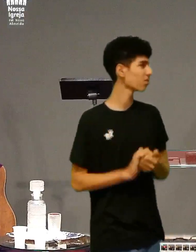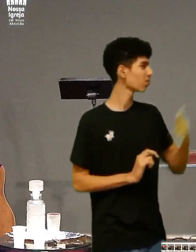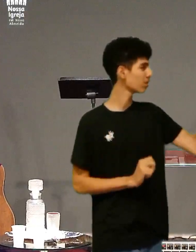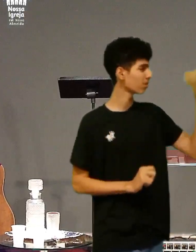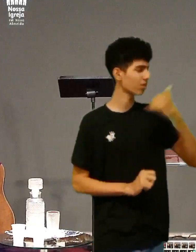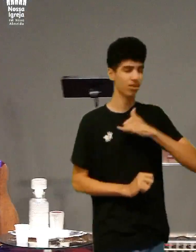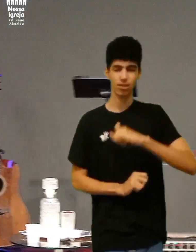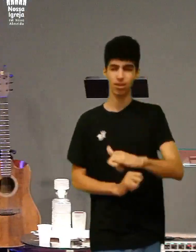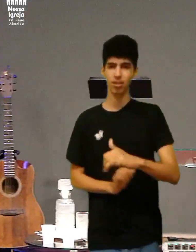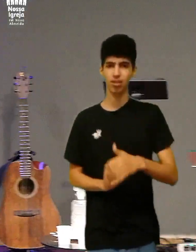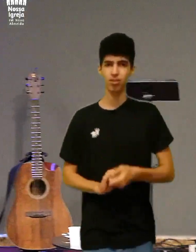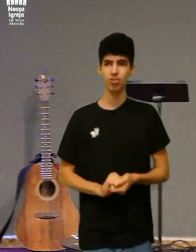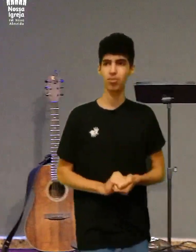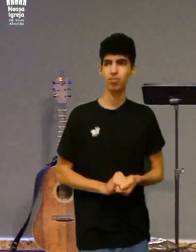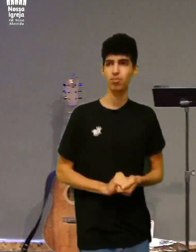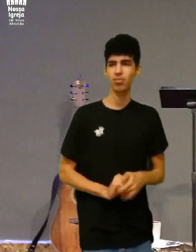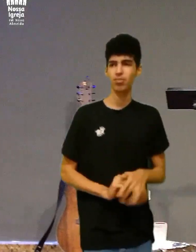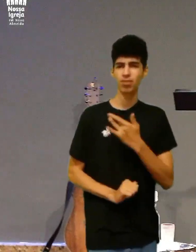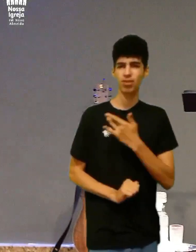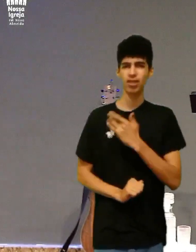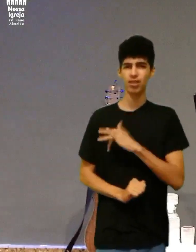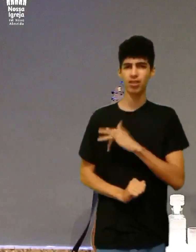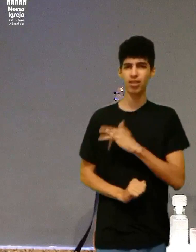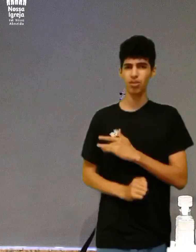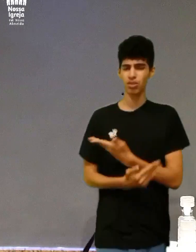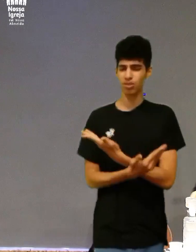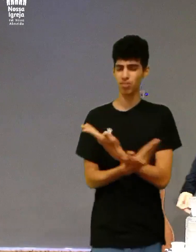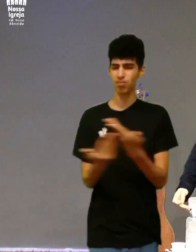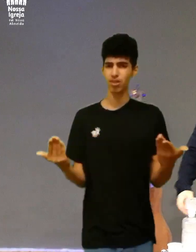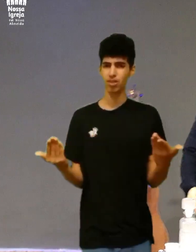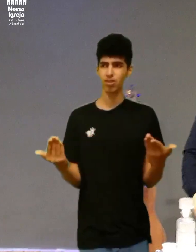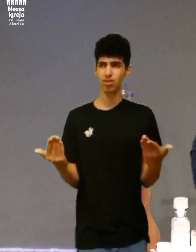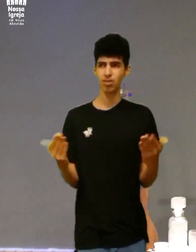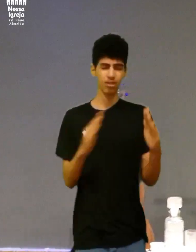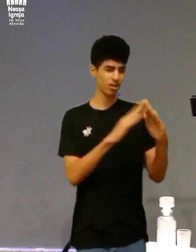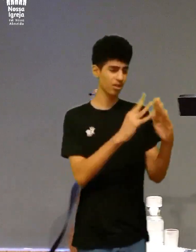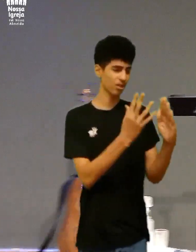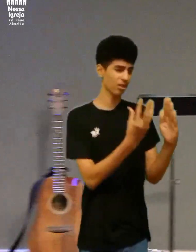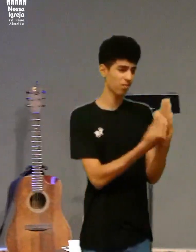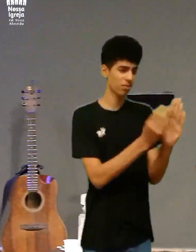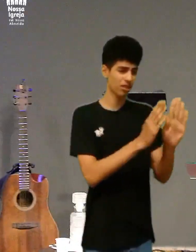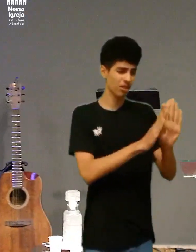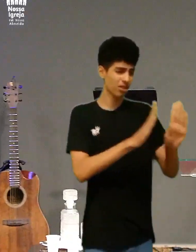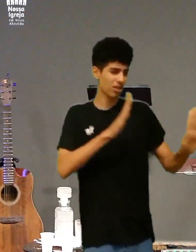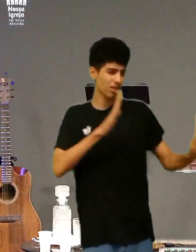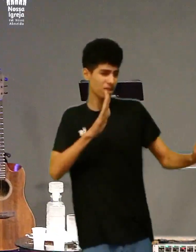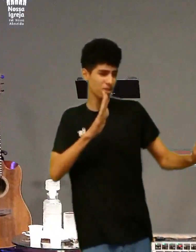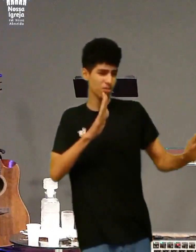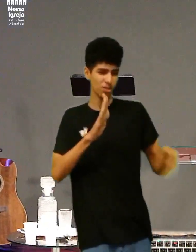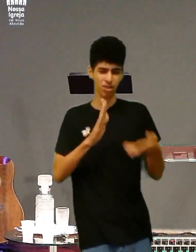Tem misericórdia dos desigrejados, meu Pai. Tem misericórdia daqueles que